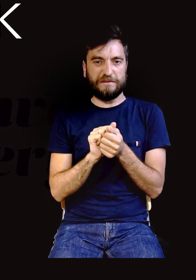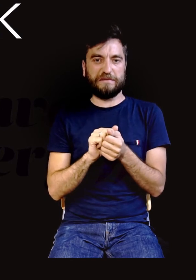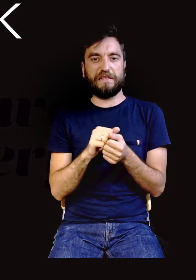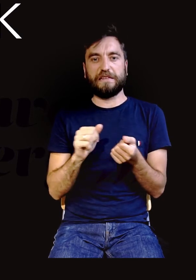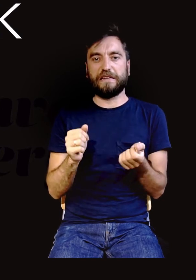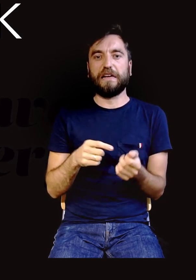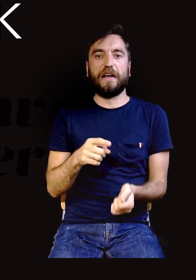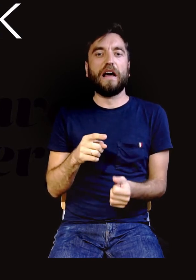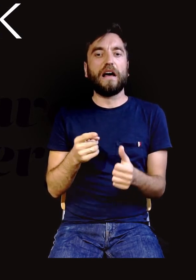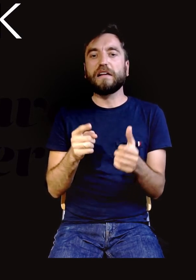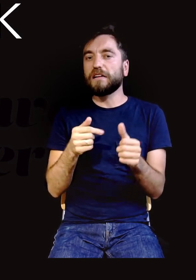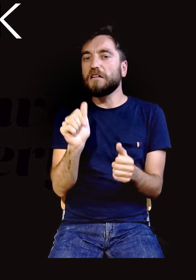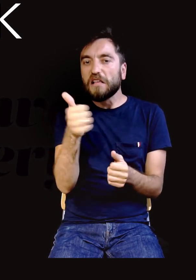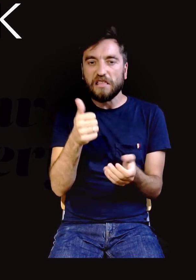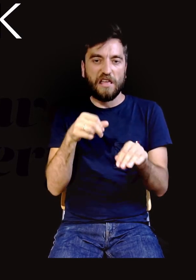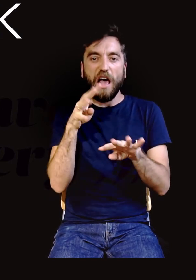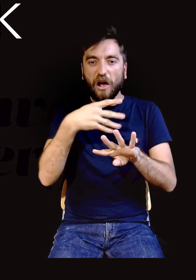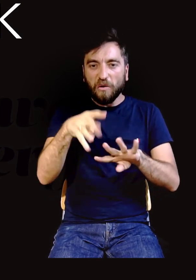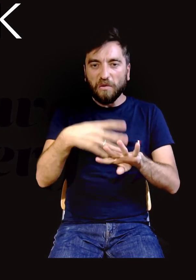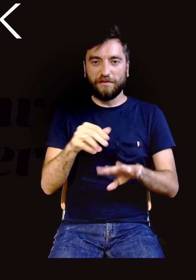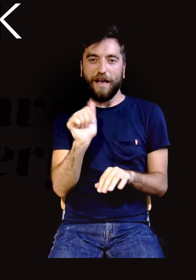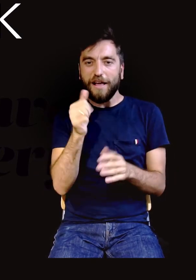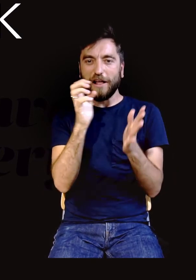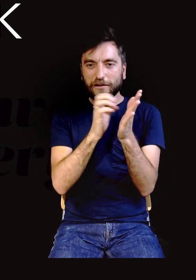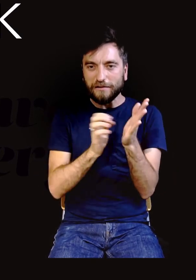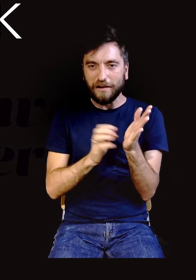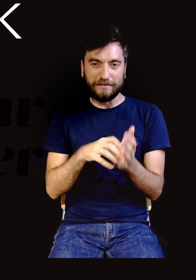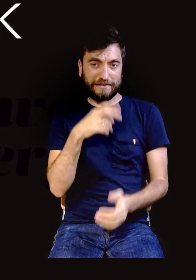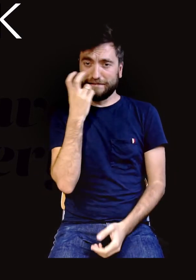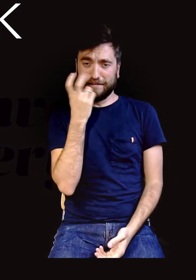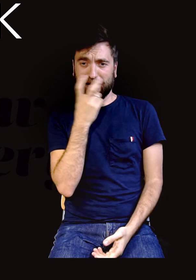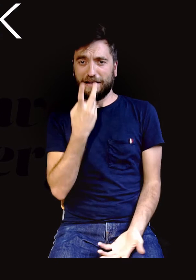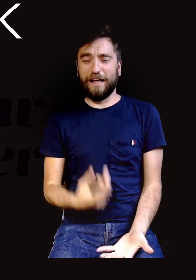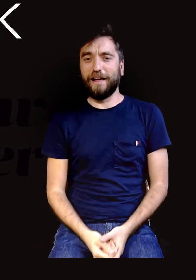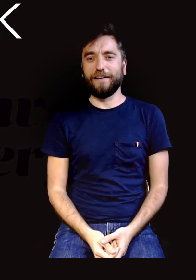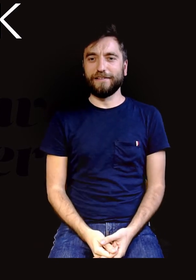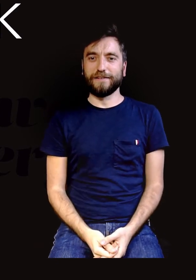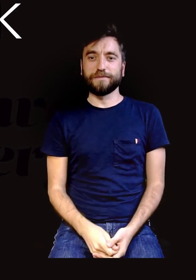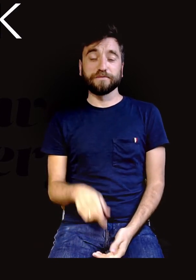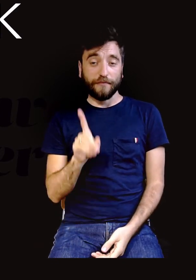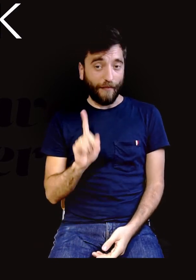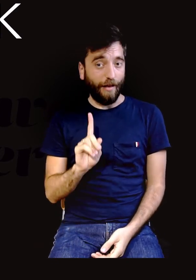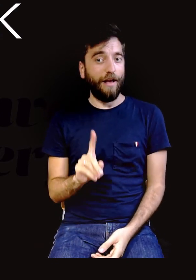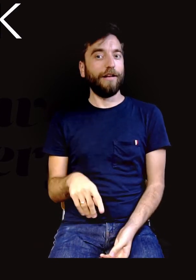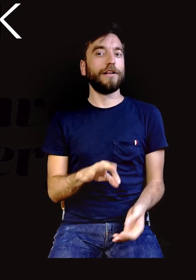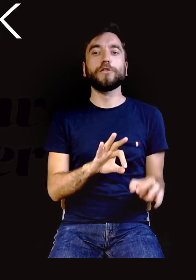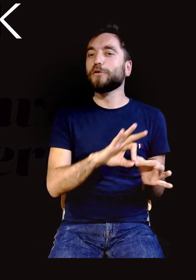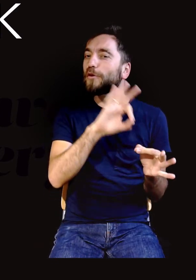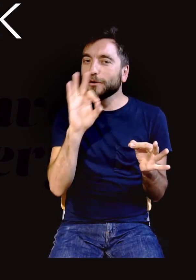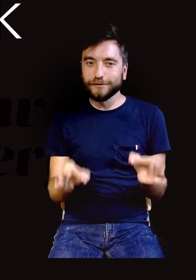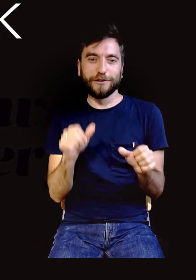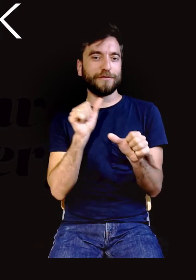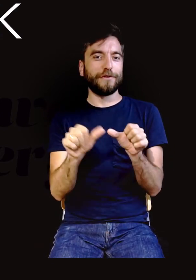wody, w której pływała jedna kluska i jedna truskawka. Bardzo to było interesujące, ale za to do